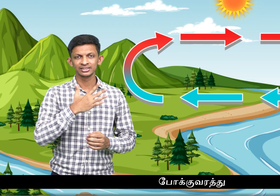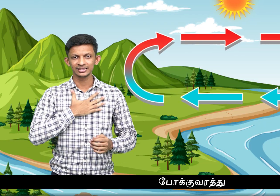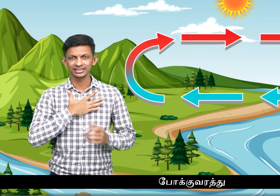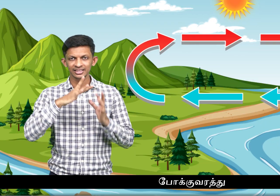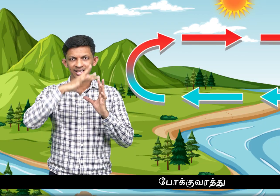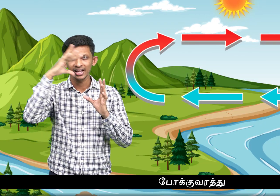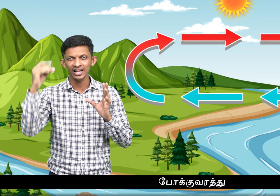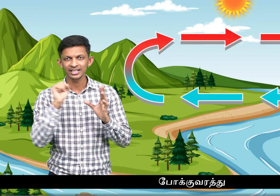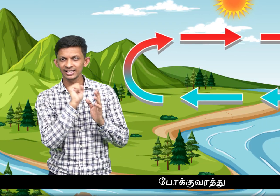பதங்கமாதல்.